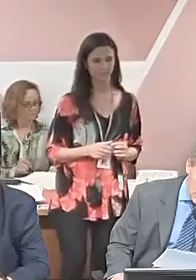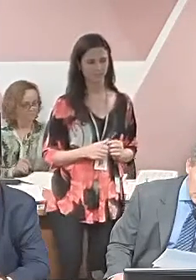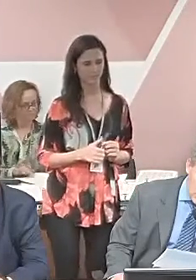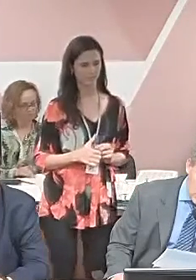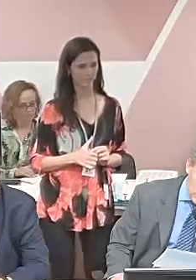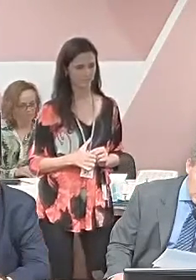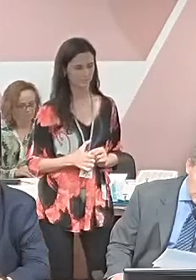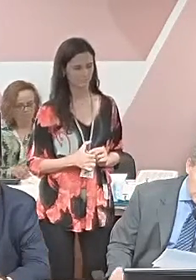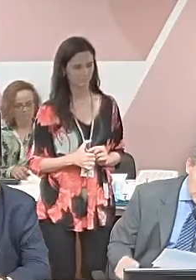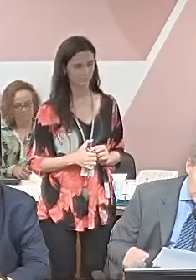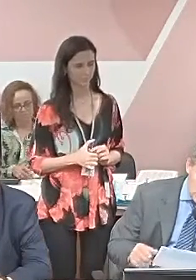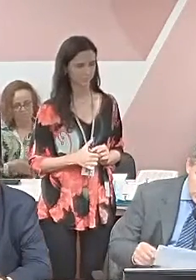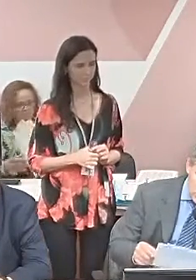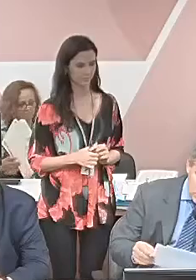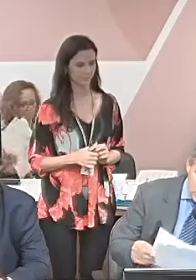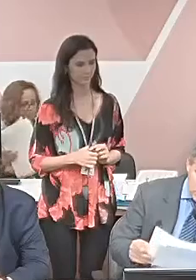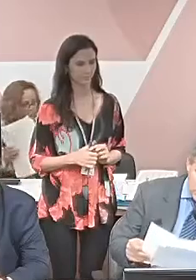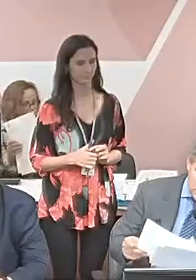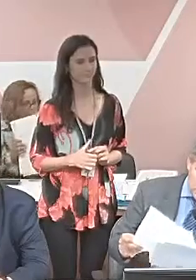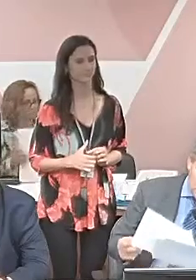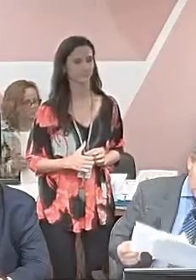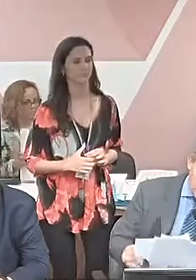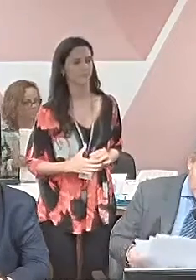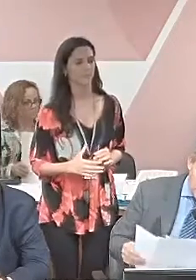de condomínio de imóvel no município de Belo Horizonte.